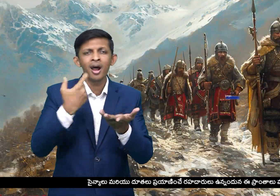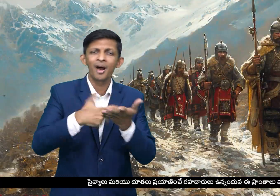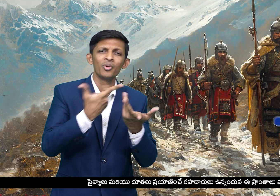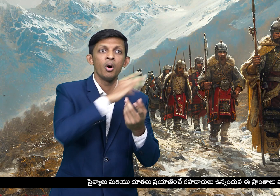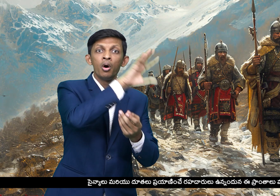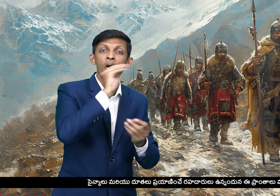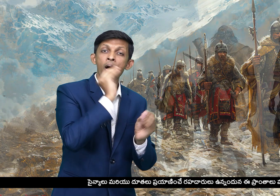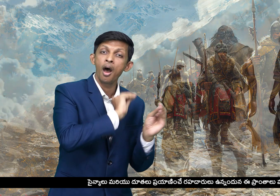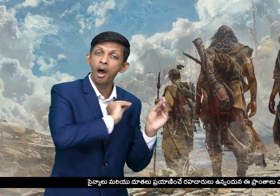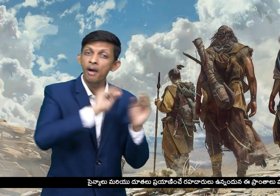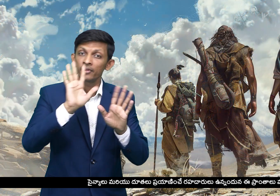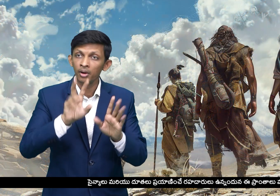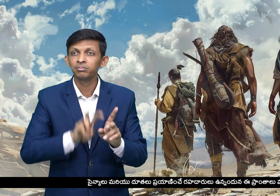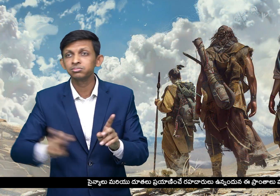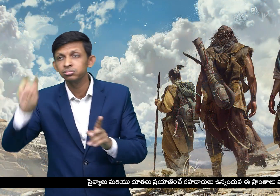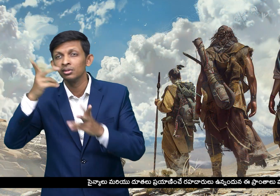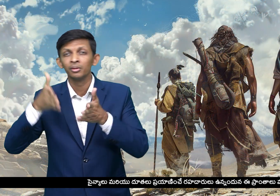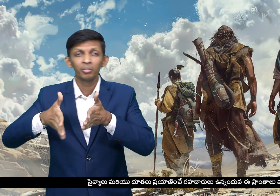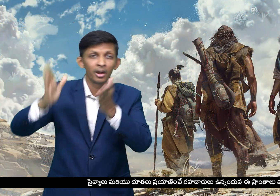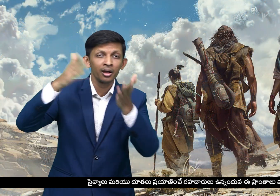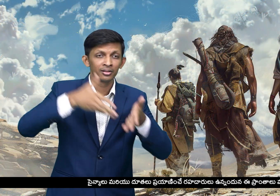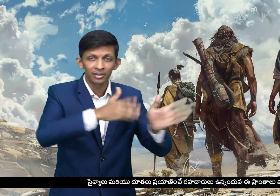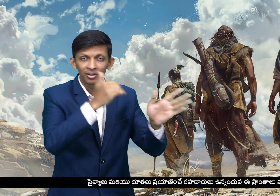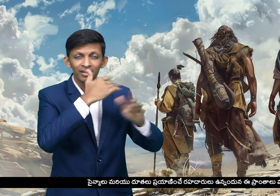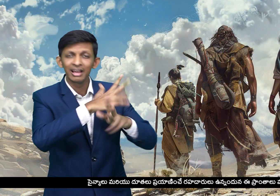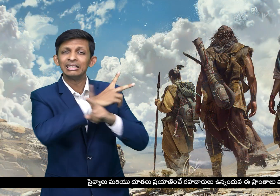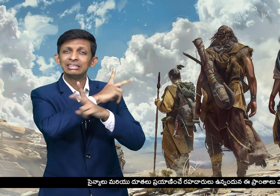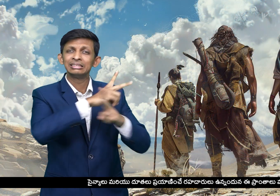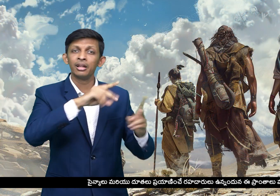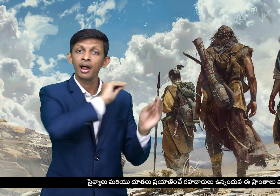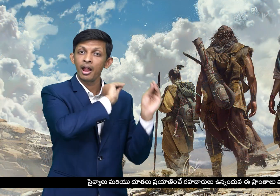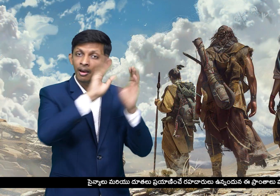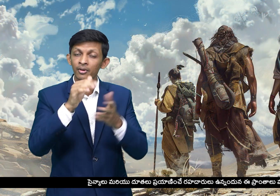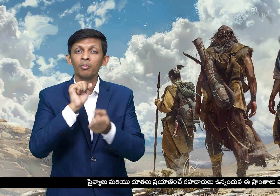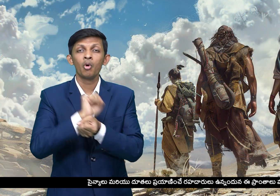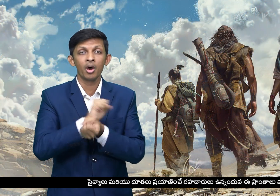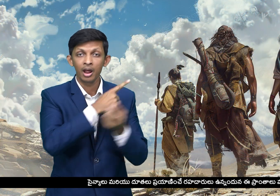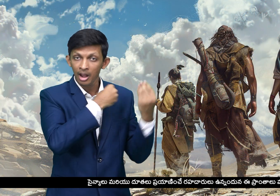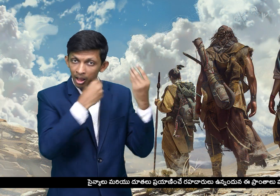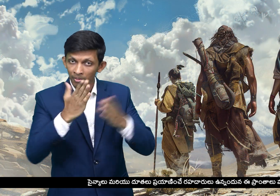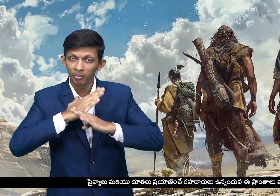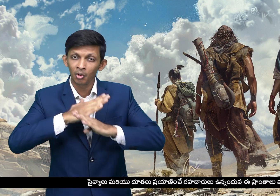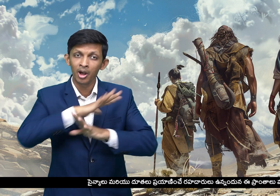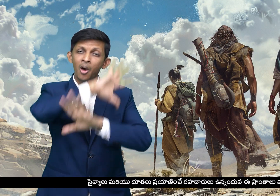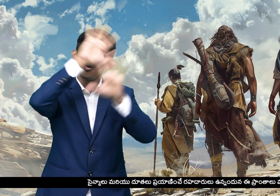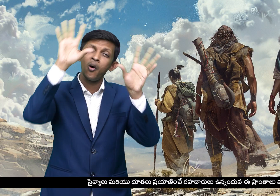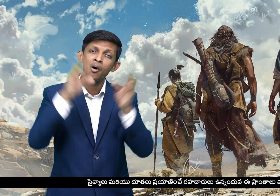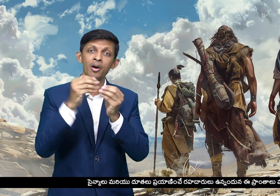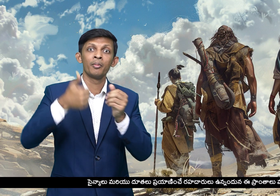సైన్యాలు మరియు దూతలు ప్రయాణించే రహదారులు ఉన్నందున ఈ ప్రాంతాలు ముఖ్యమైనవి.